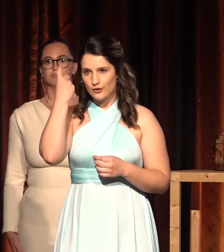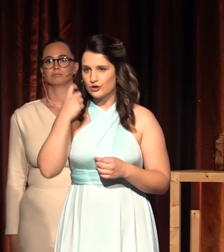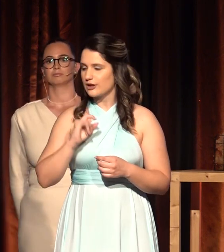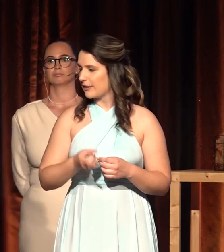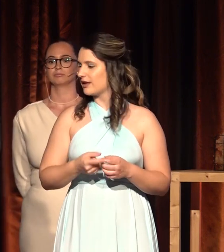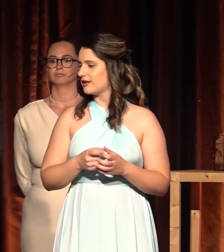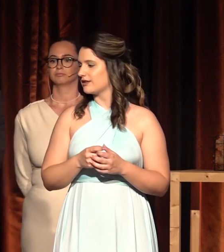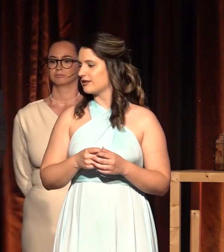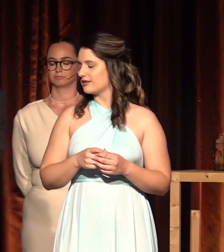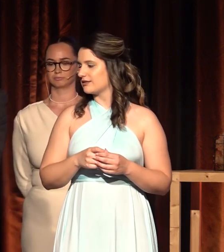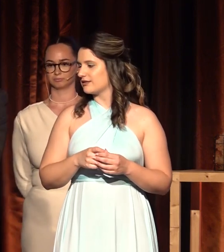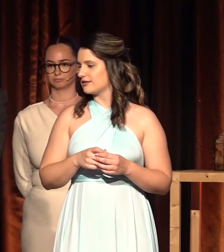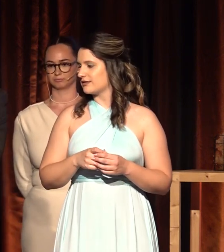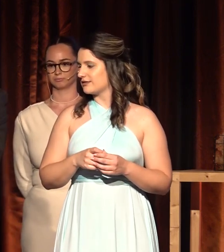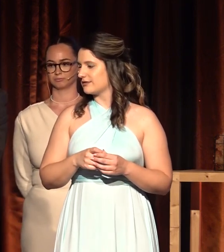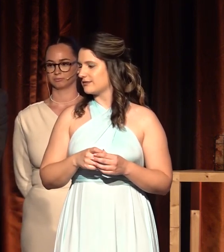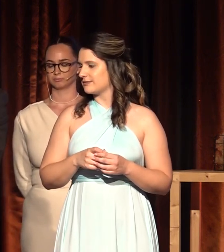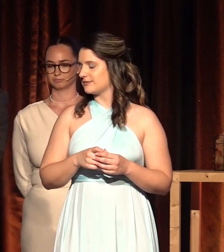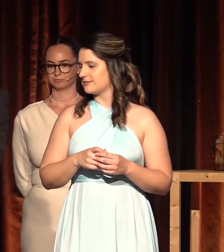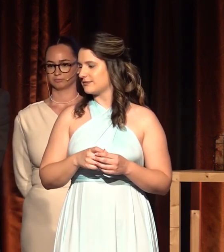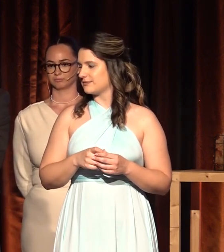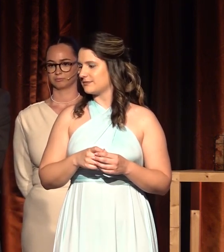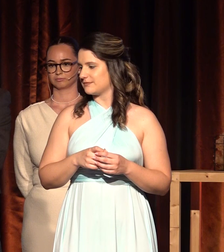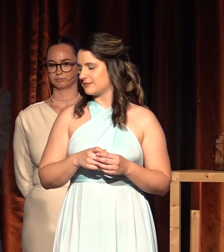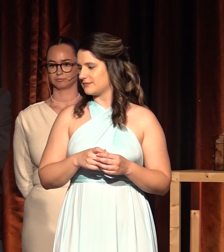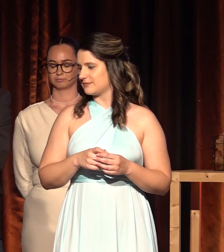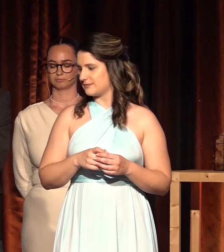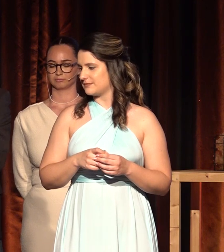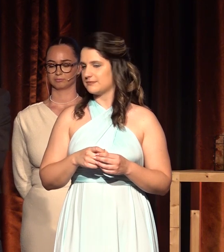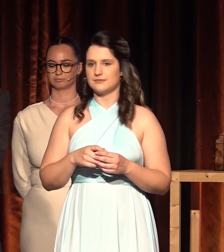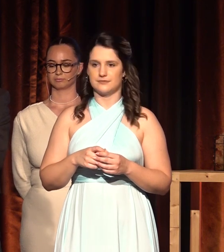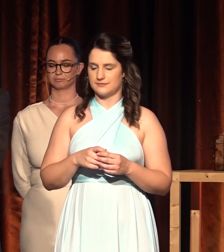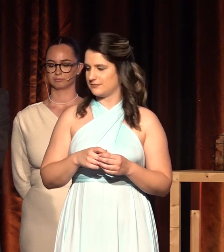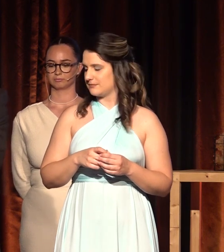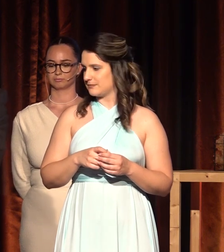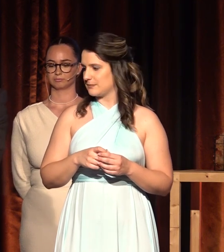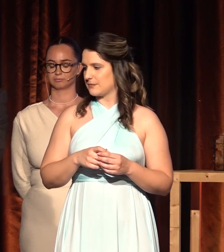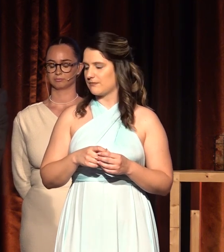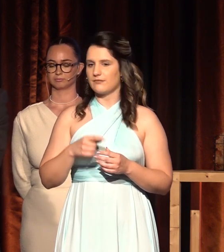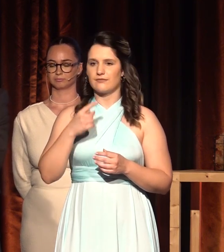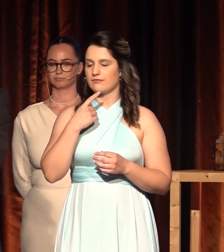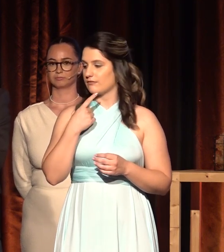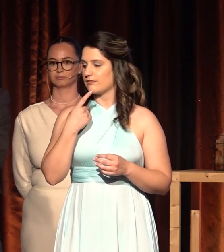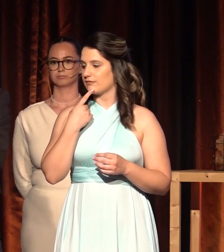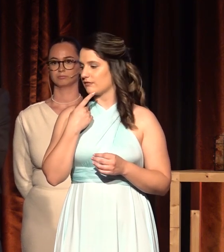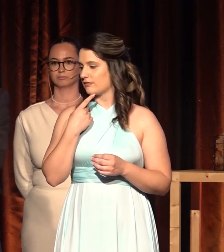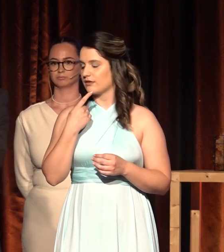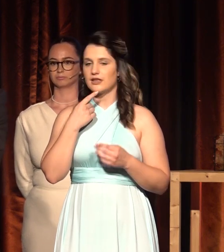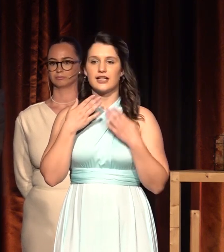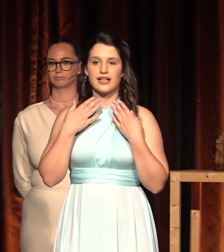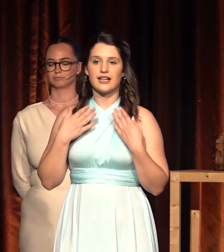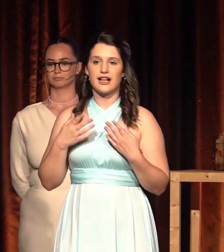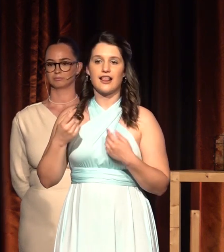qui compartiu esta part de l'èxit també de tot l'alumnat que avui se gradua. És un plaer, en primer lloc, perquè en